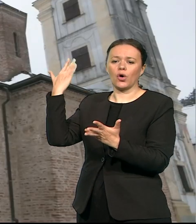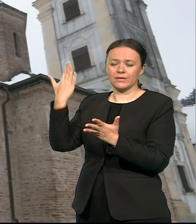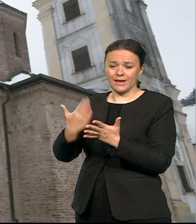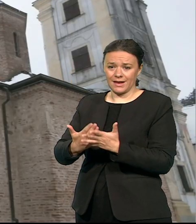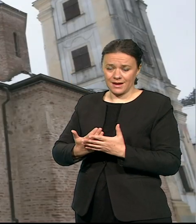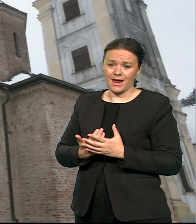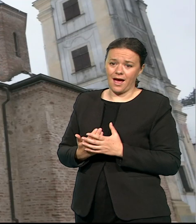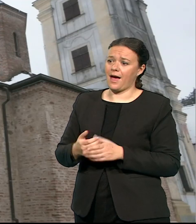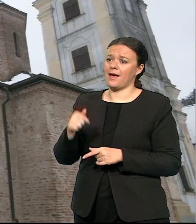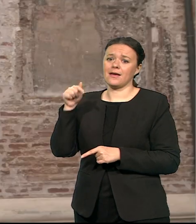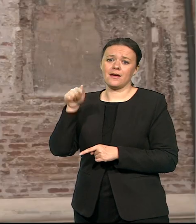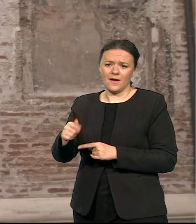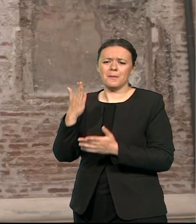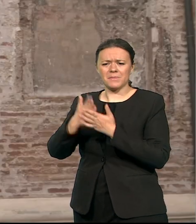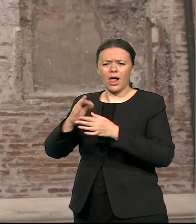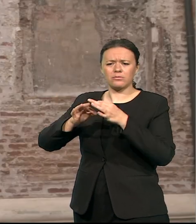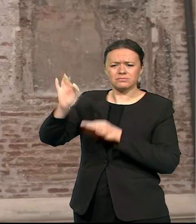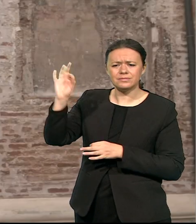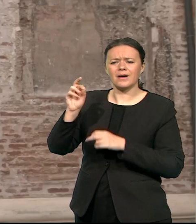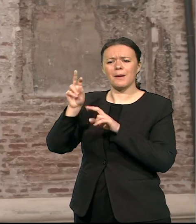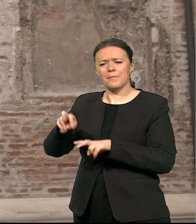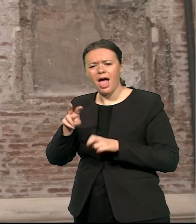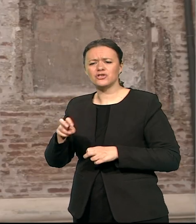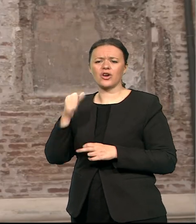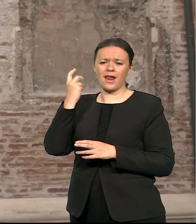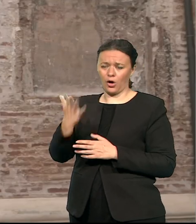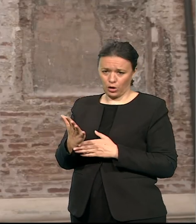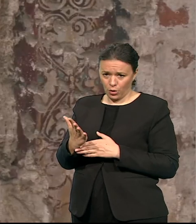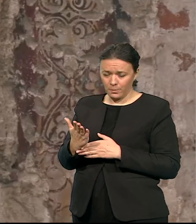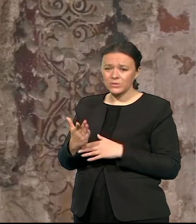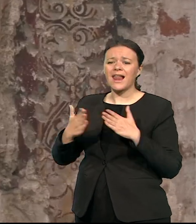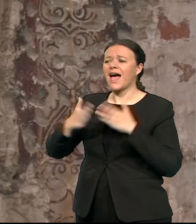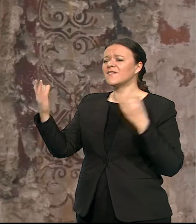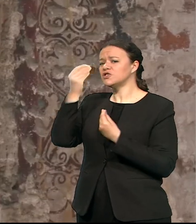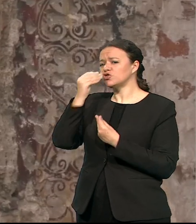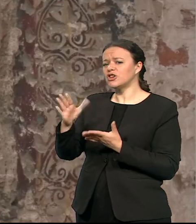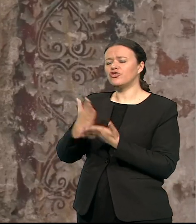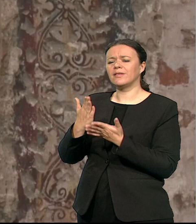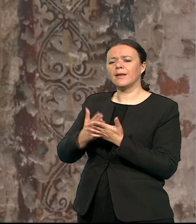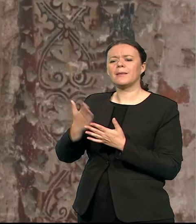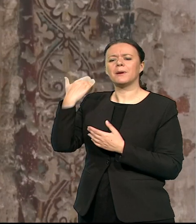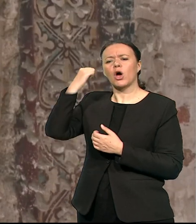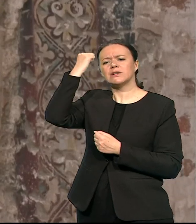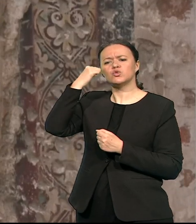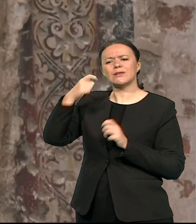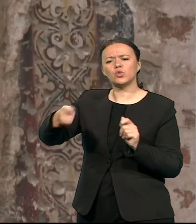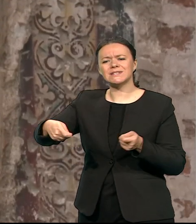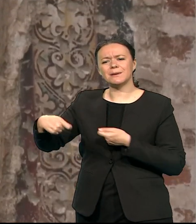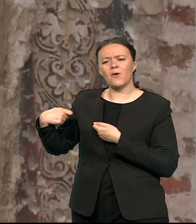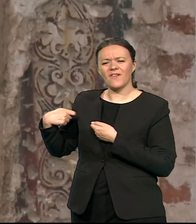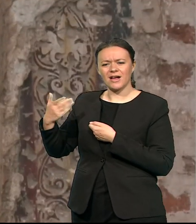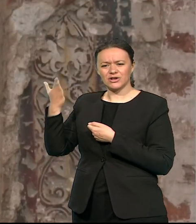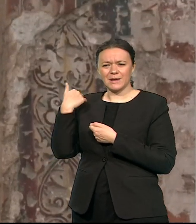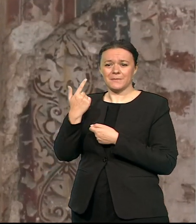biser duhovnosti spaljivan je i pljačkan nekoliko puta. Najveće oštećenje dogodilo su se prilikom povlačenja Turaka iz ovih krajeva i